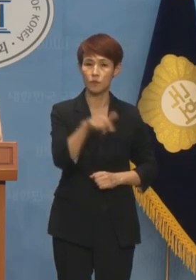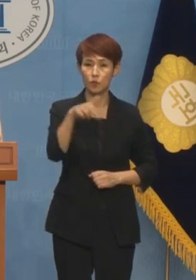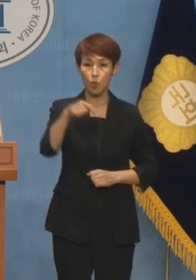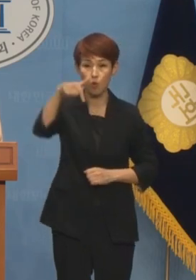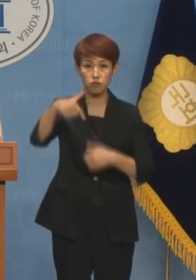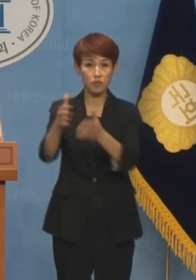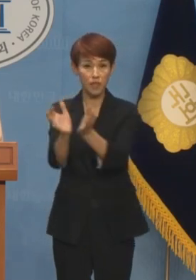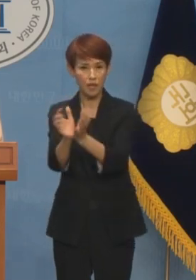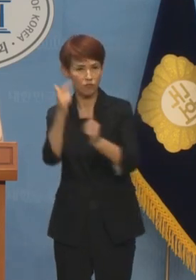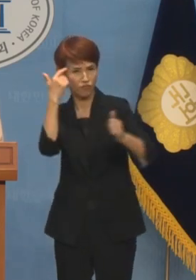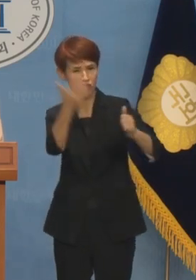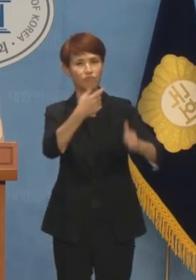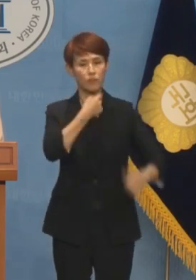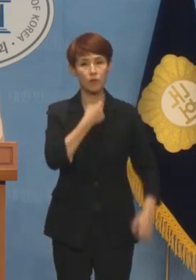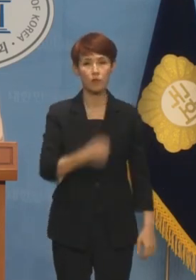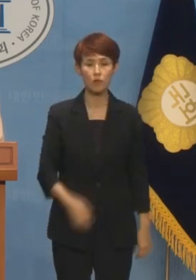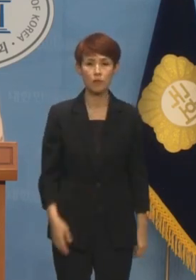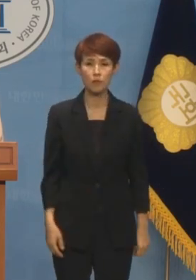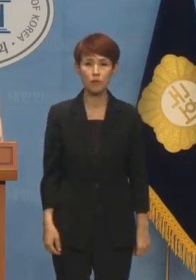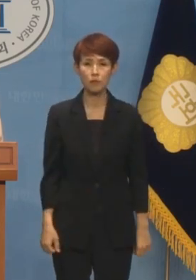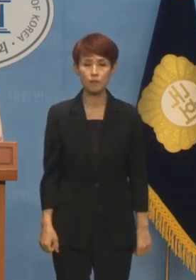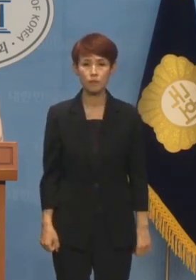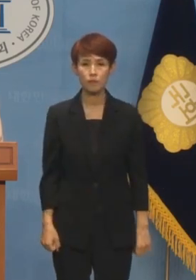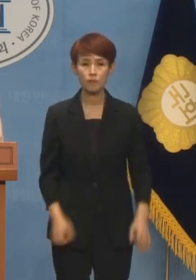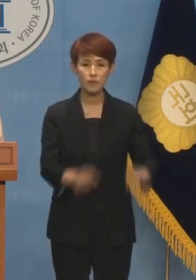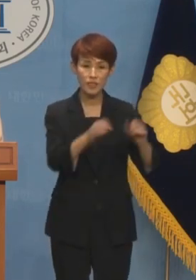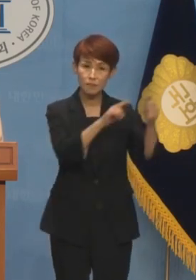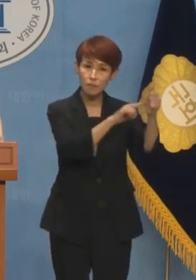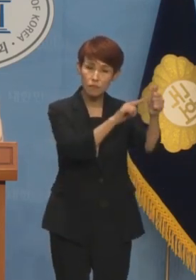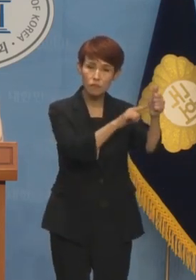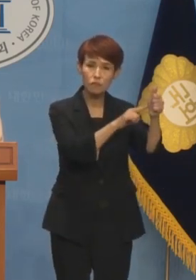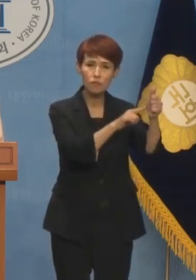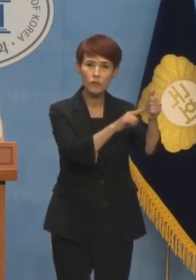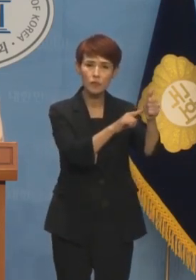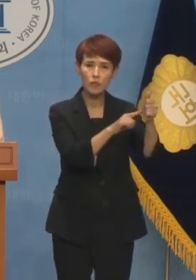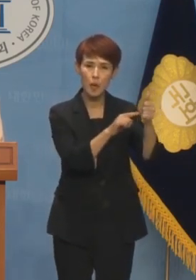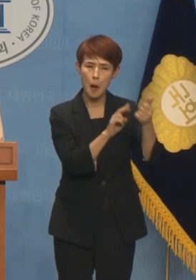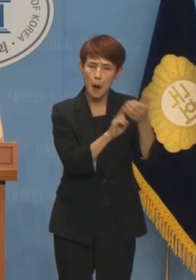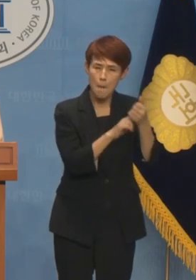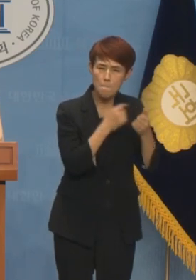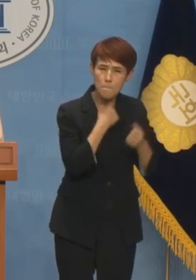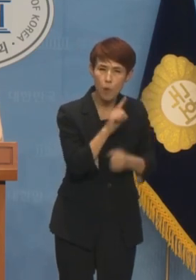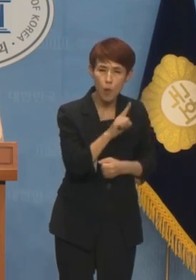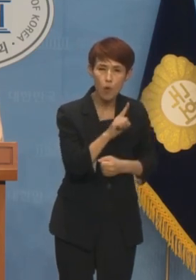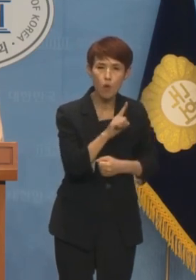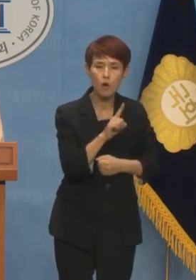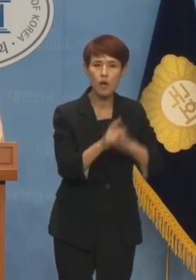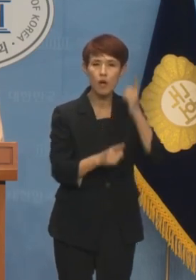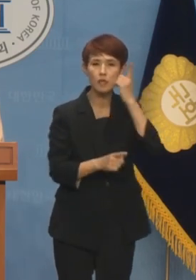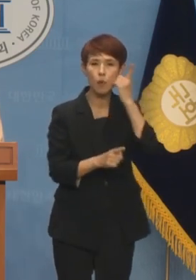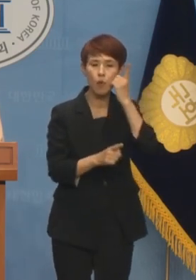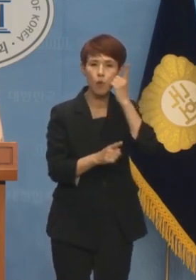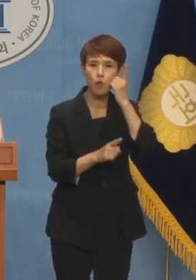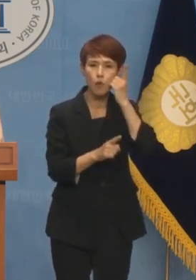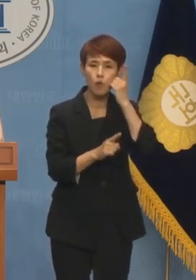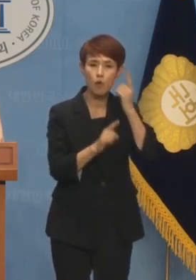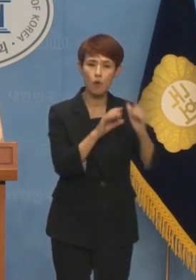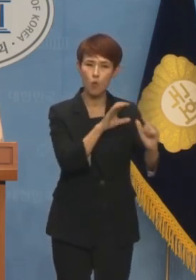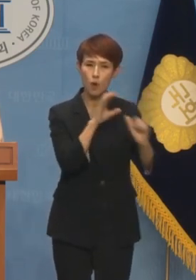조국혁신당이 묻습니다. 김 사령관은 무엇을 감추려고 이 비화폰을 사용한